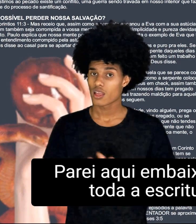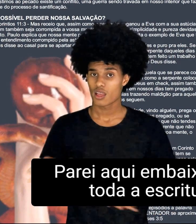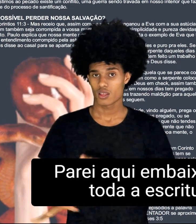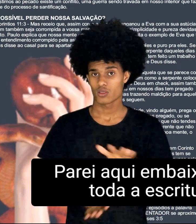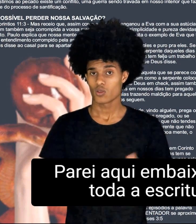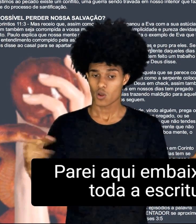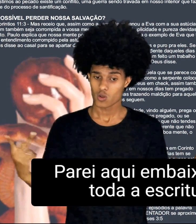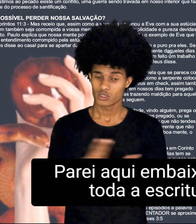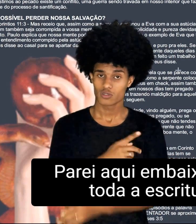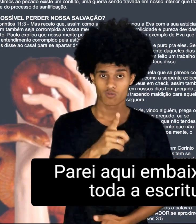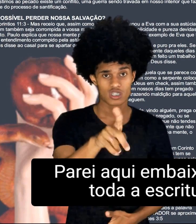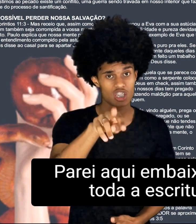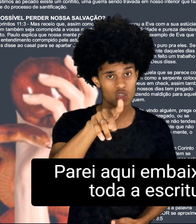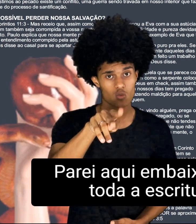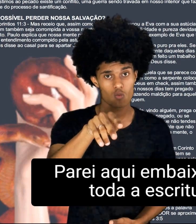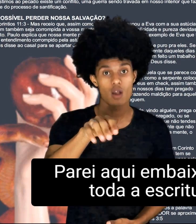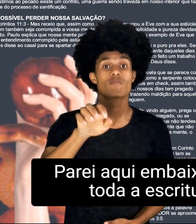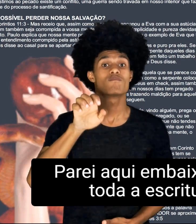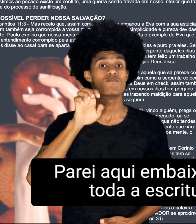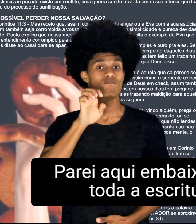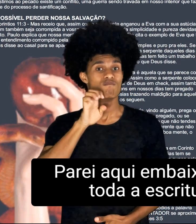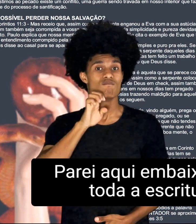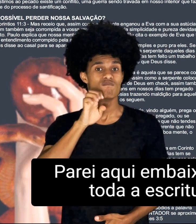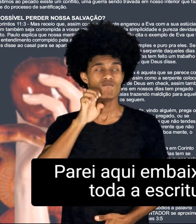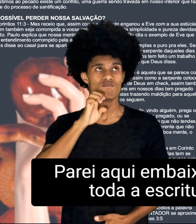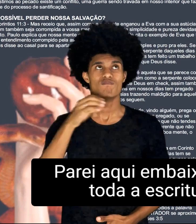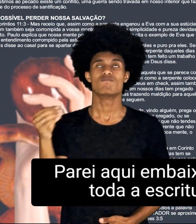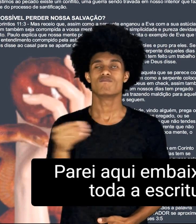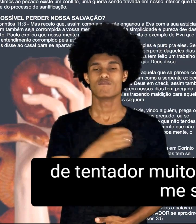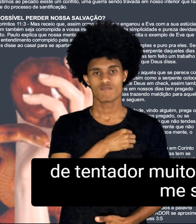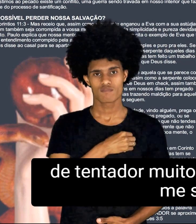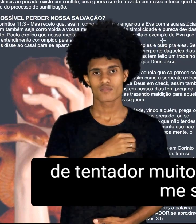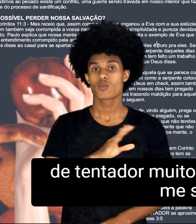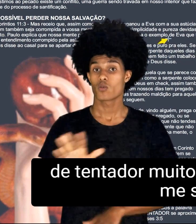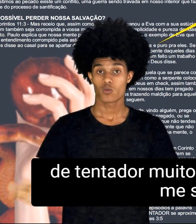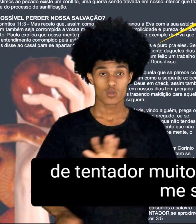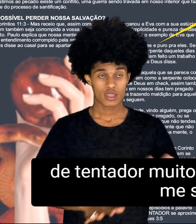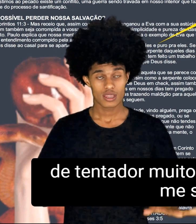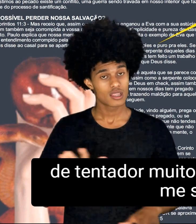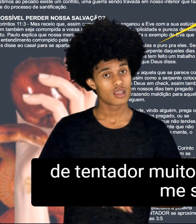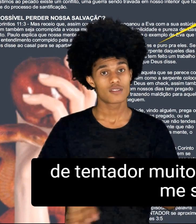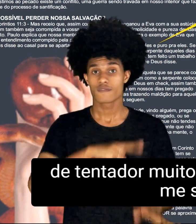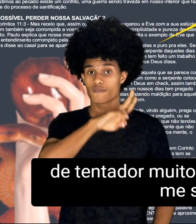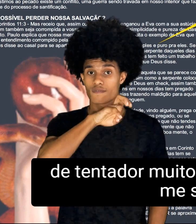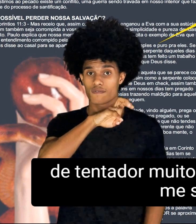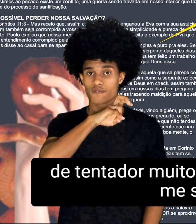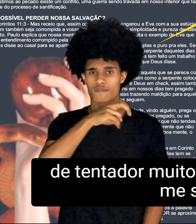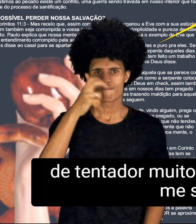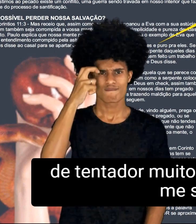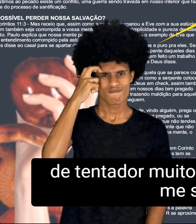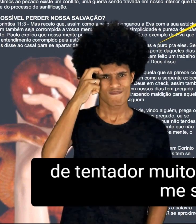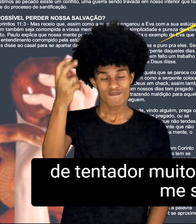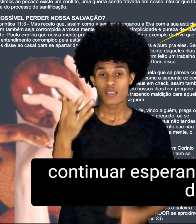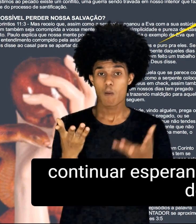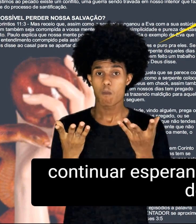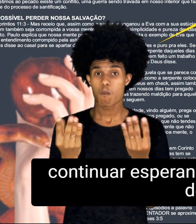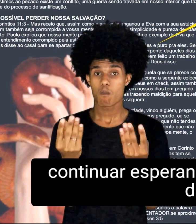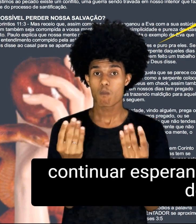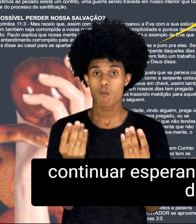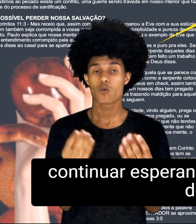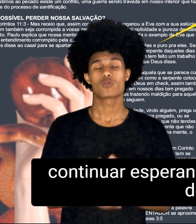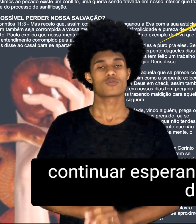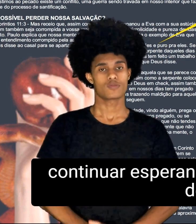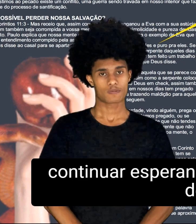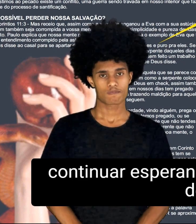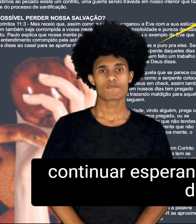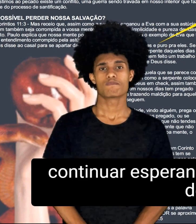Eu parei aqui embaixo, tentador. Sim, ao longo de toda a escritura o diabo é chamado de tentador, muito bem. Foi por isso que, já não me sendo possível continuar esperando,